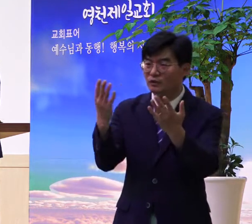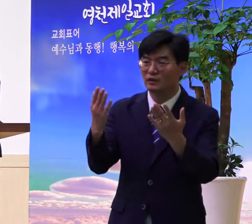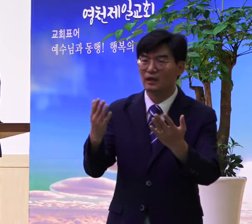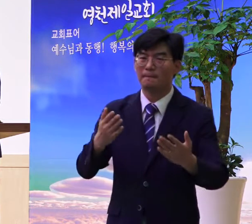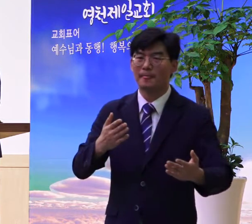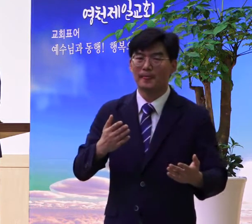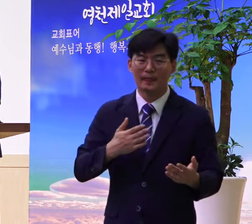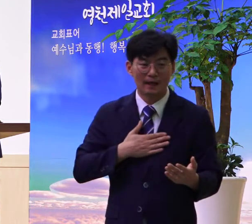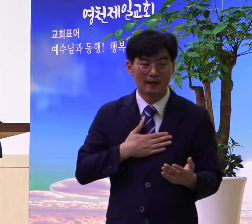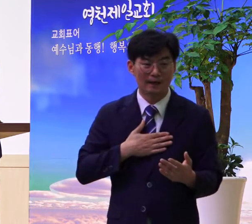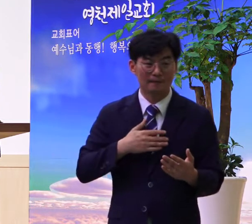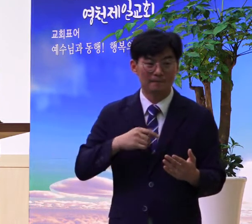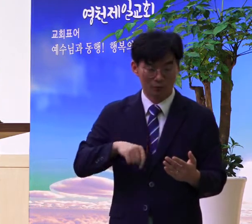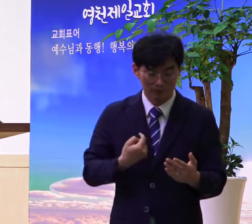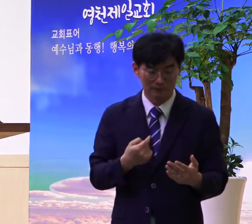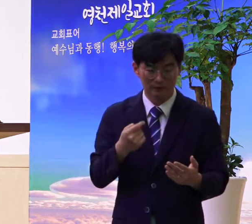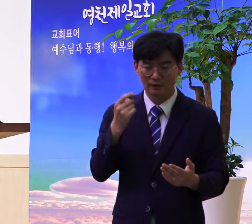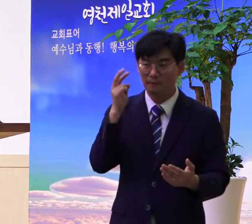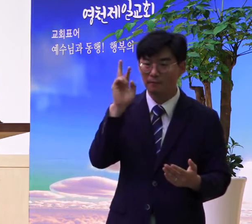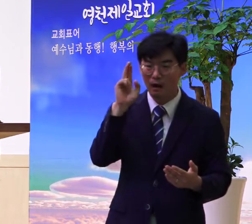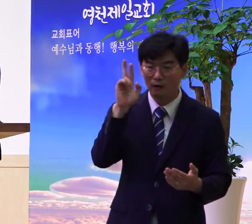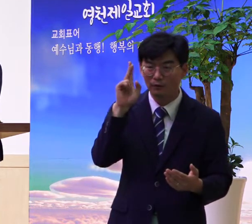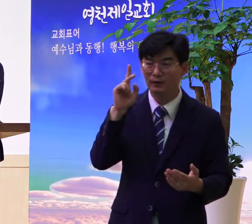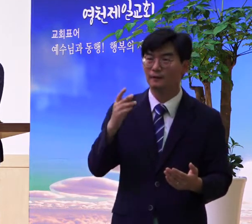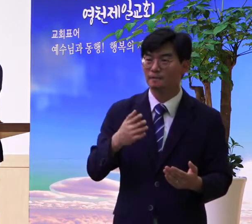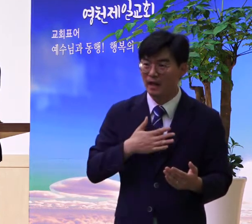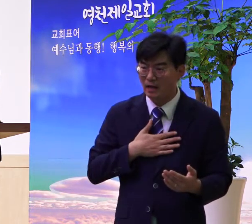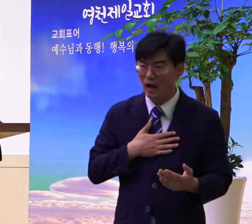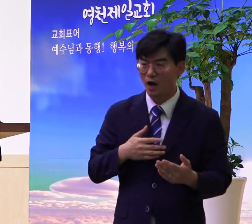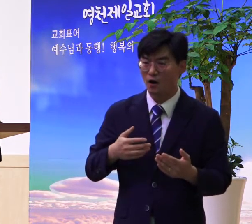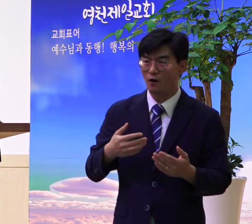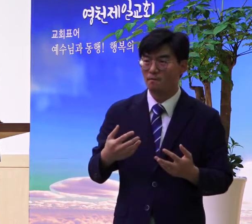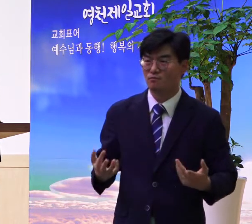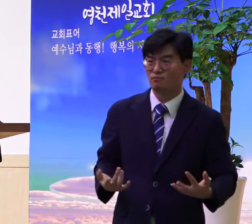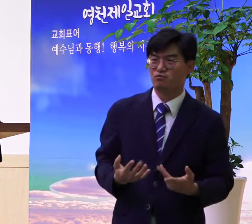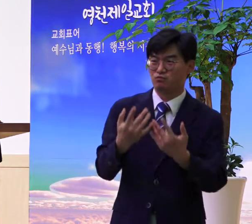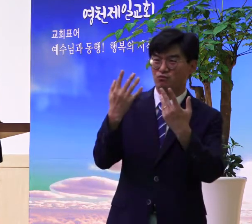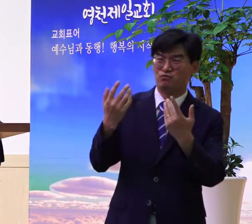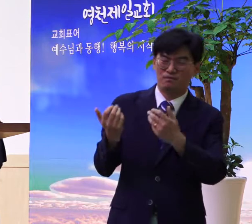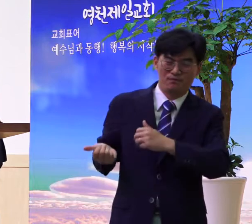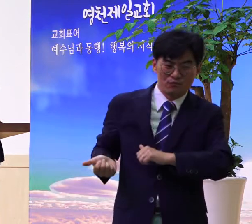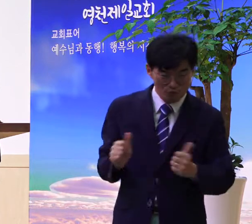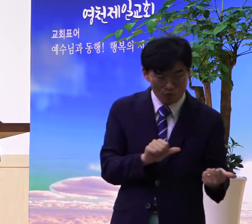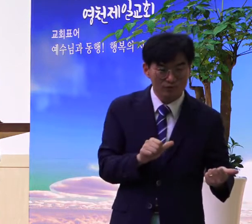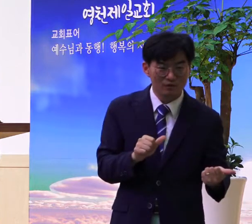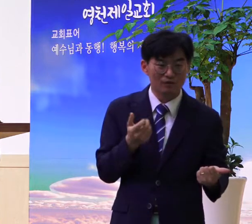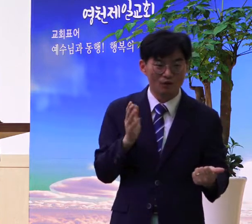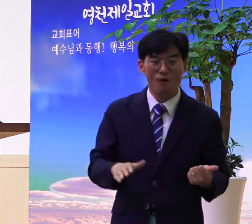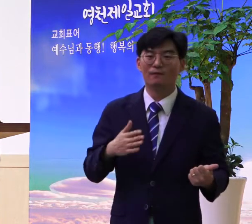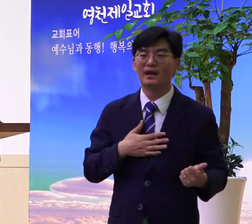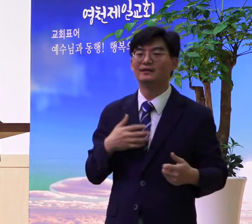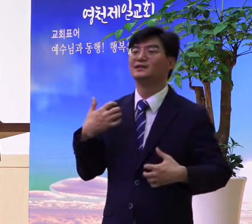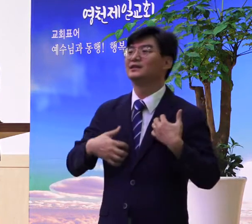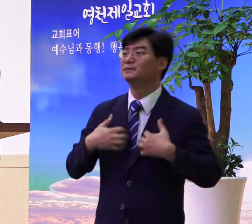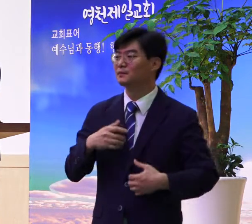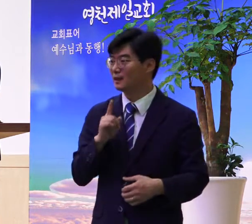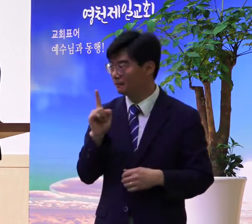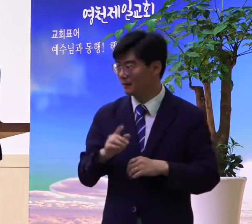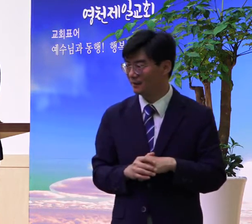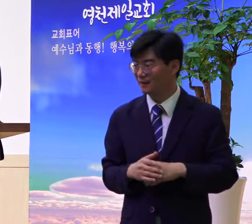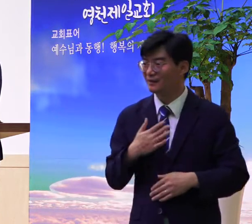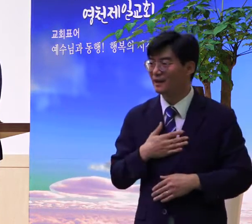자신이 바울이 전제로 부어져도 나는 기뻐하고 또 기뻐하겠다라고 이야기했습니다. 빌립보 교회